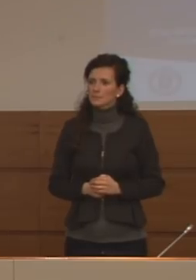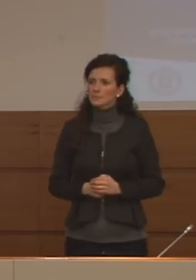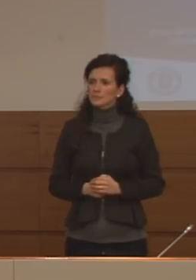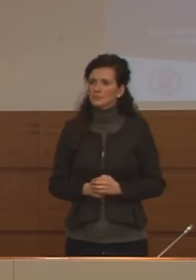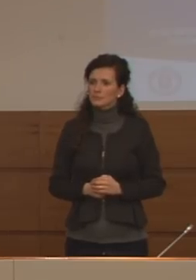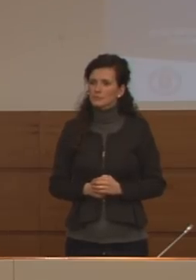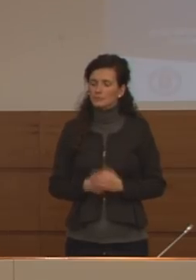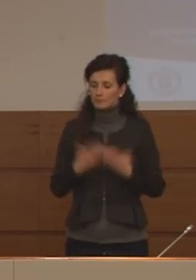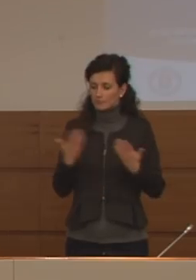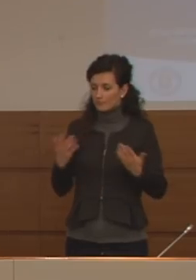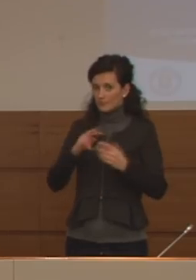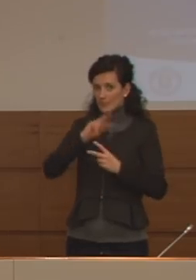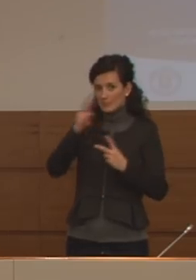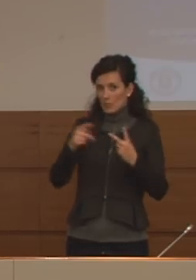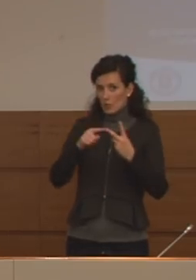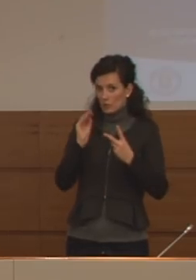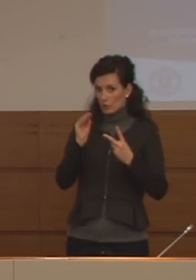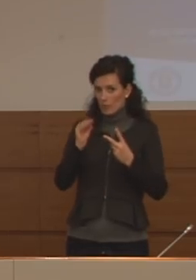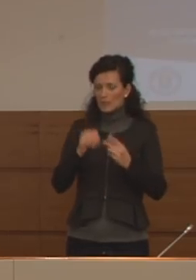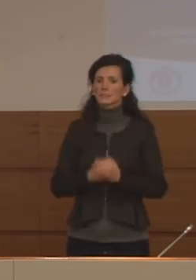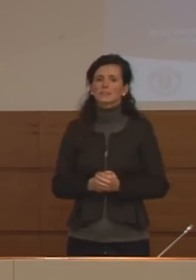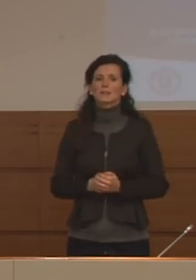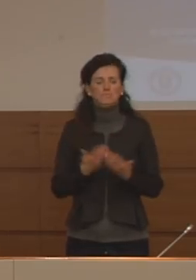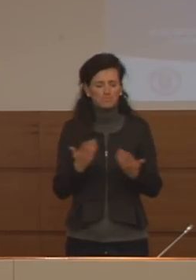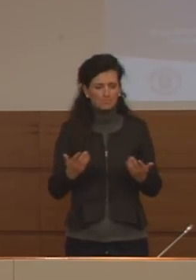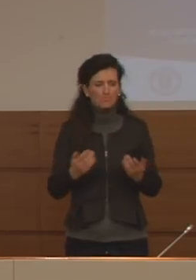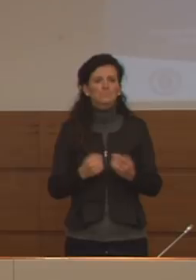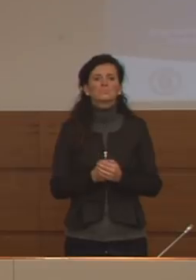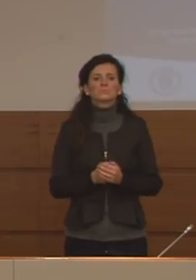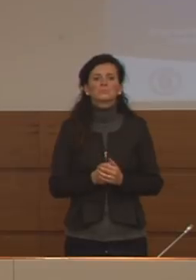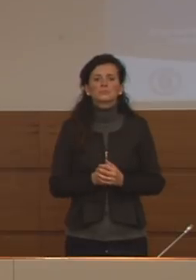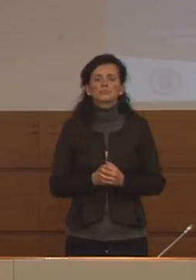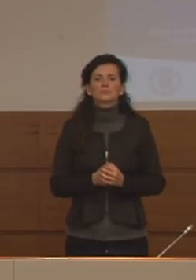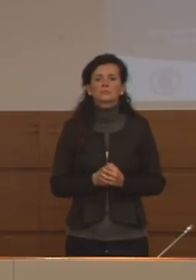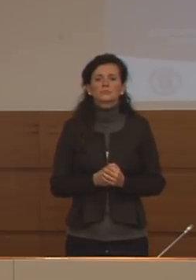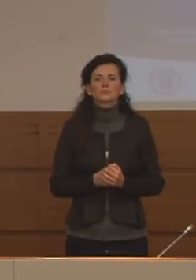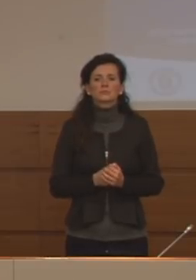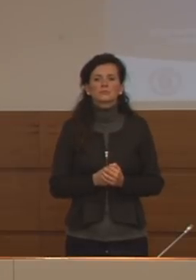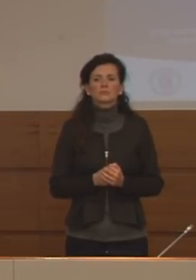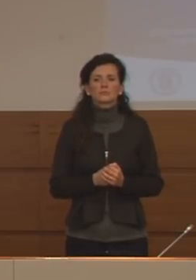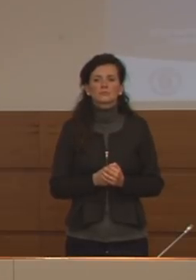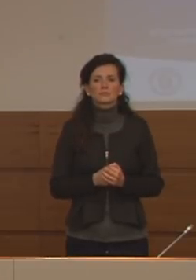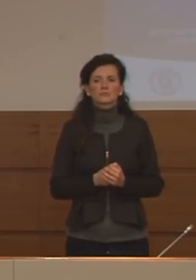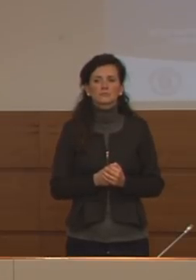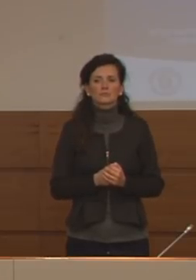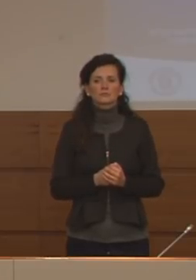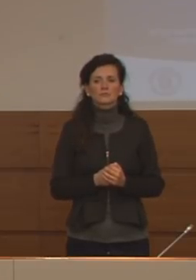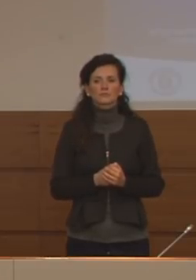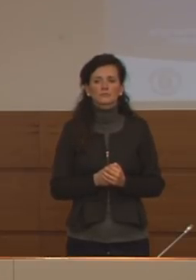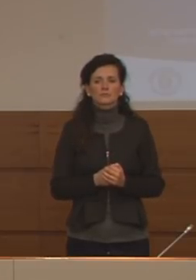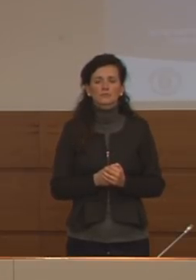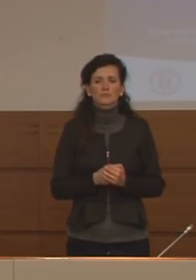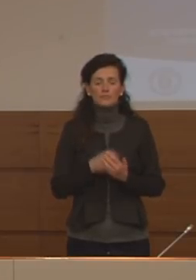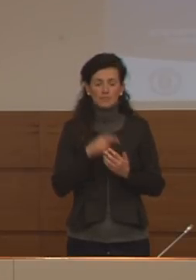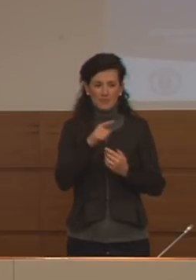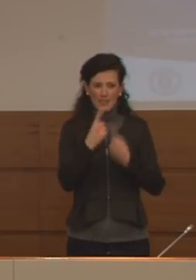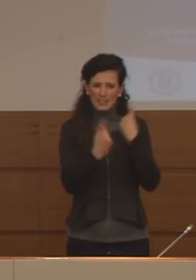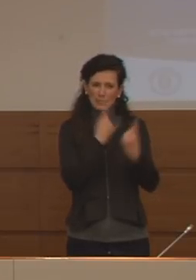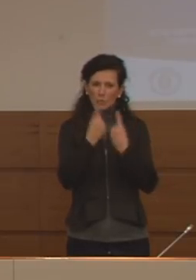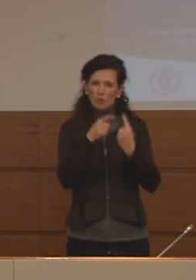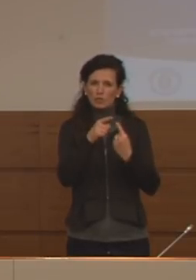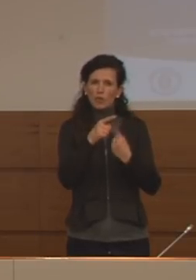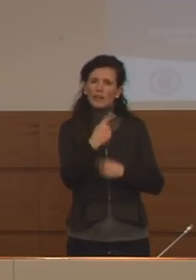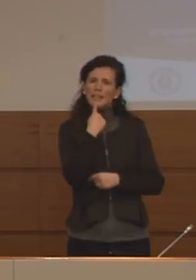prego sull'altra parte sento allora sulla questione del dei familiari